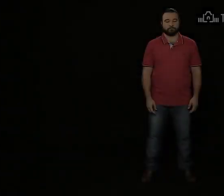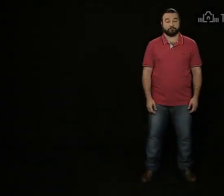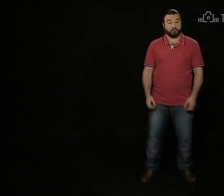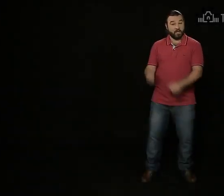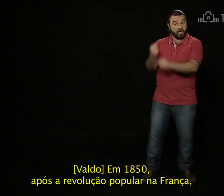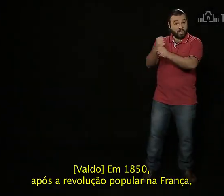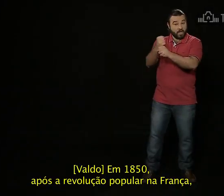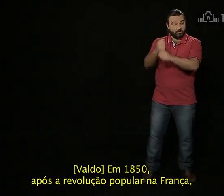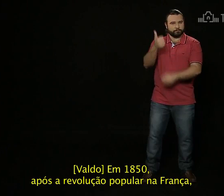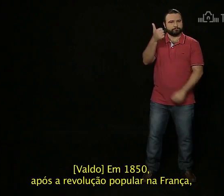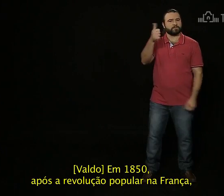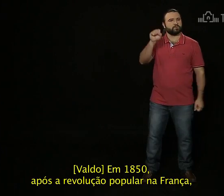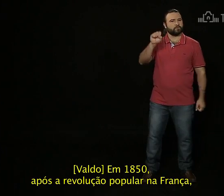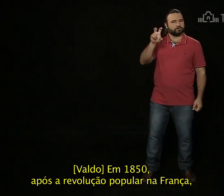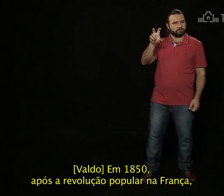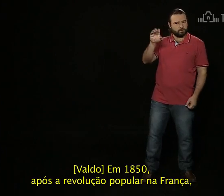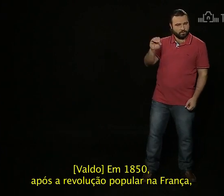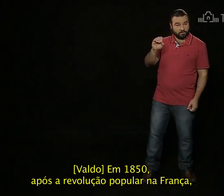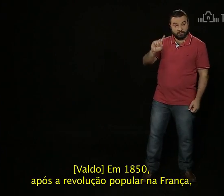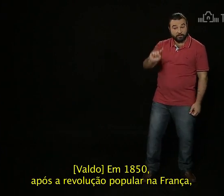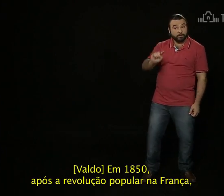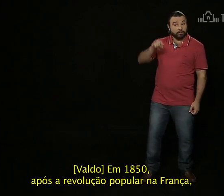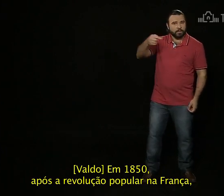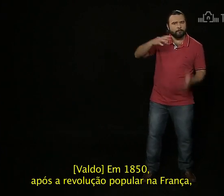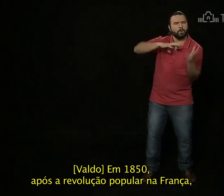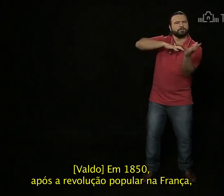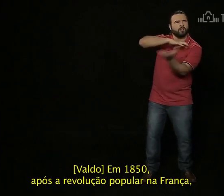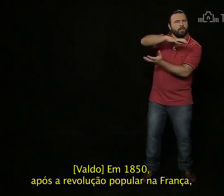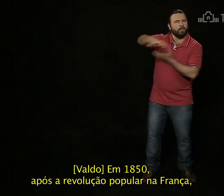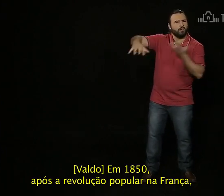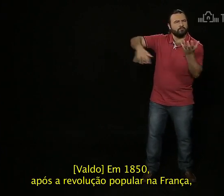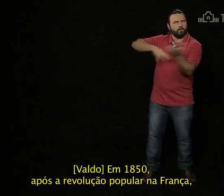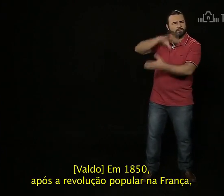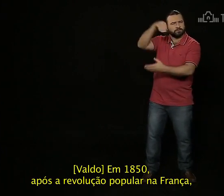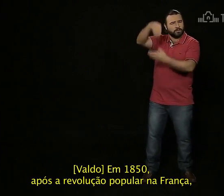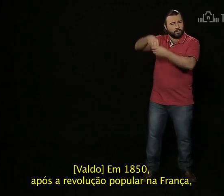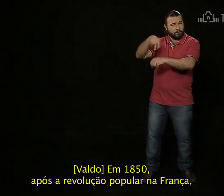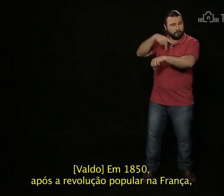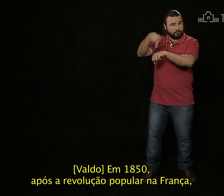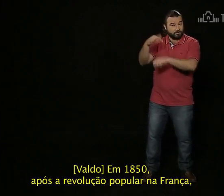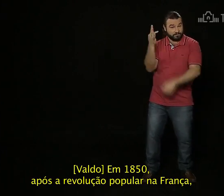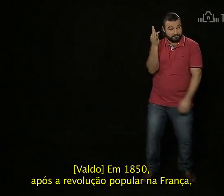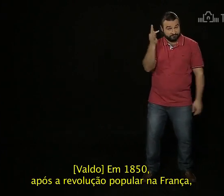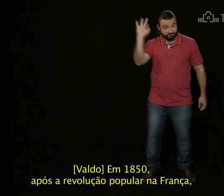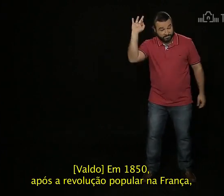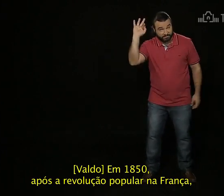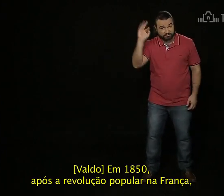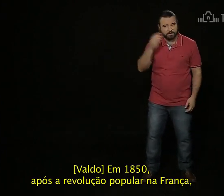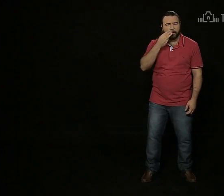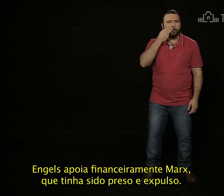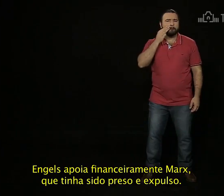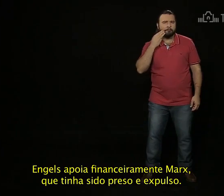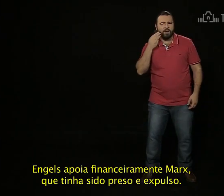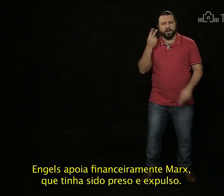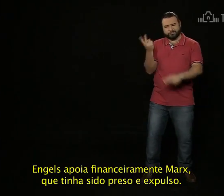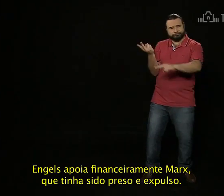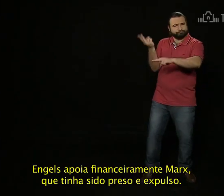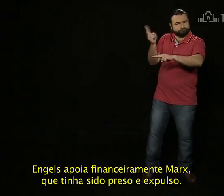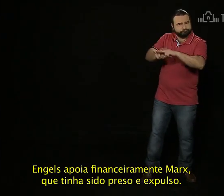Em 1850 após a Revolução Popular na França Engels apoia